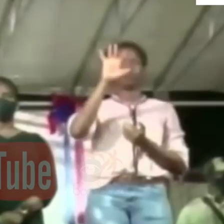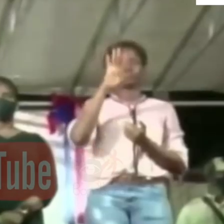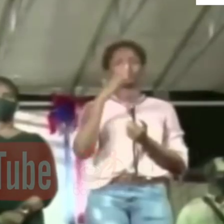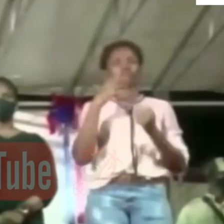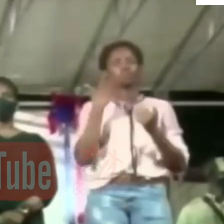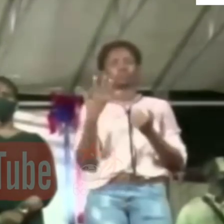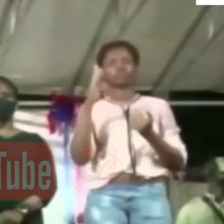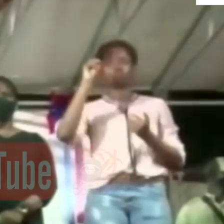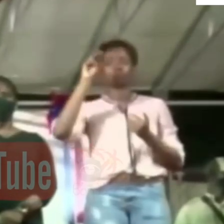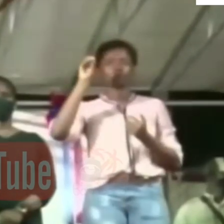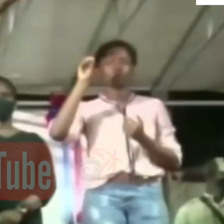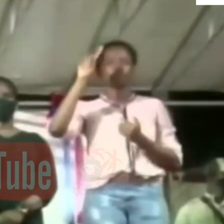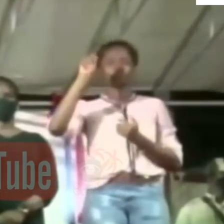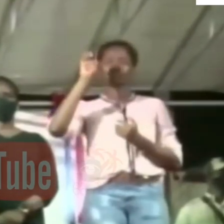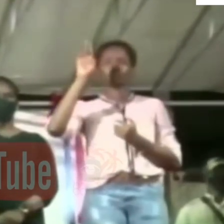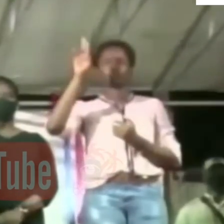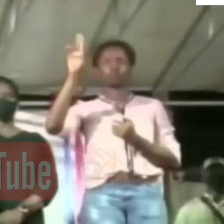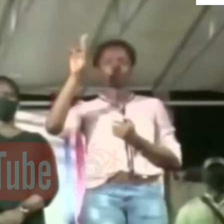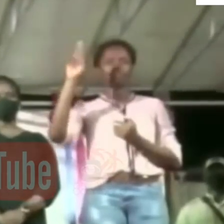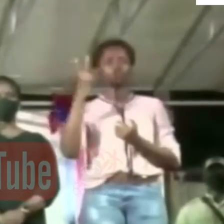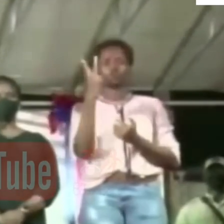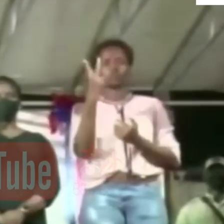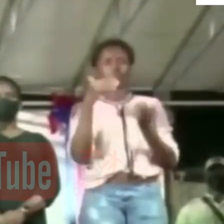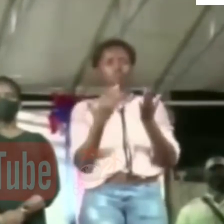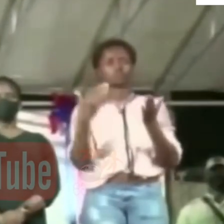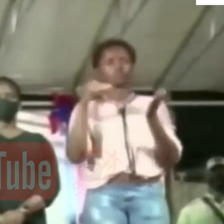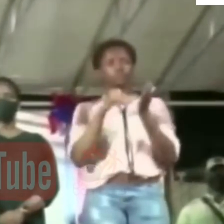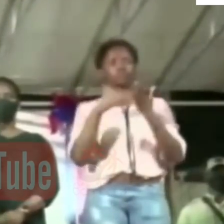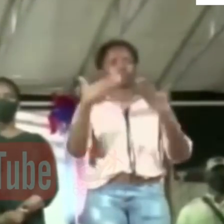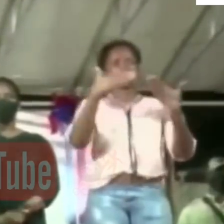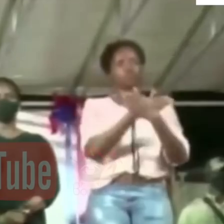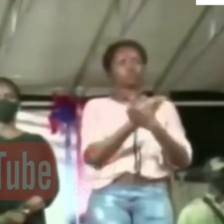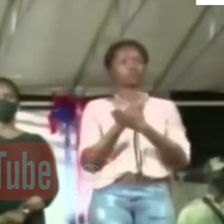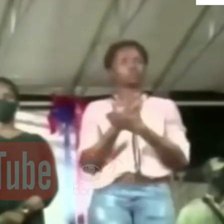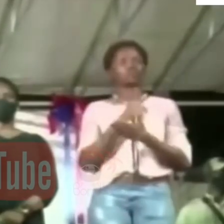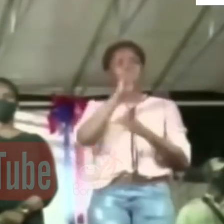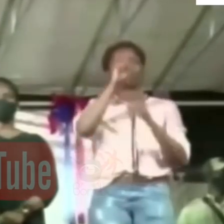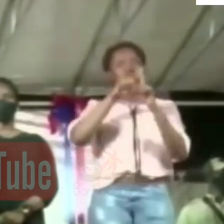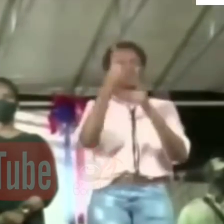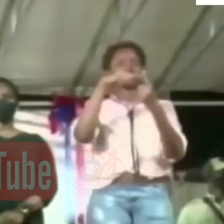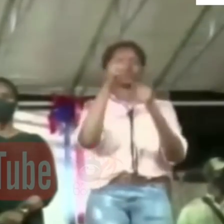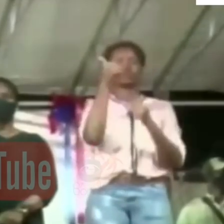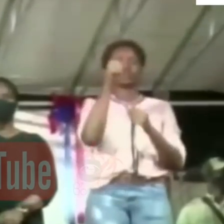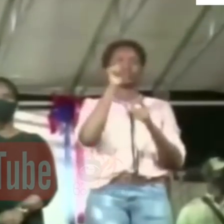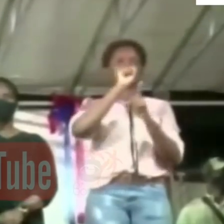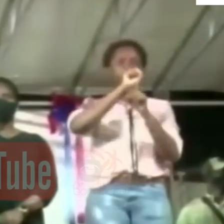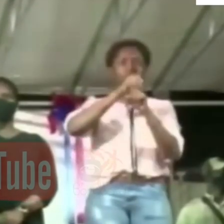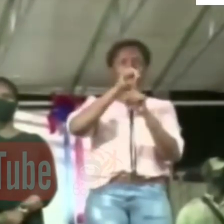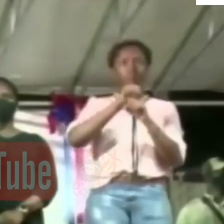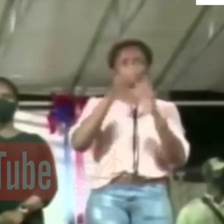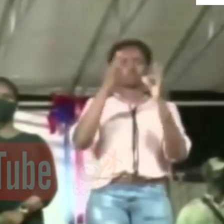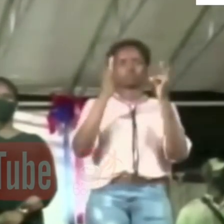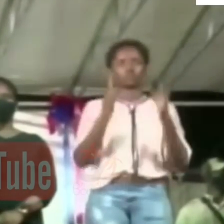dans la centrale. Il y a 2 transformateurs tout neufs. Parce que l'homme devine 10 septembre. Nous devons prendre une décision